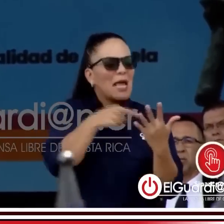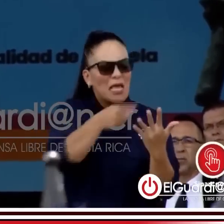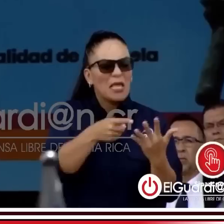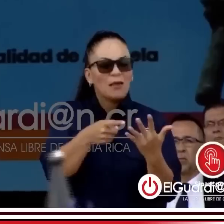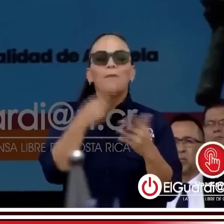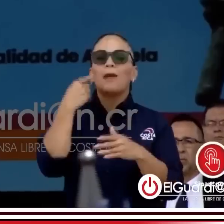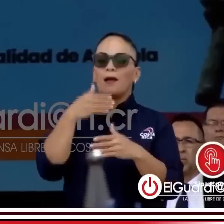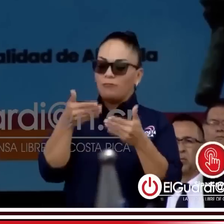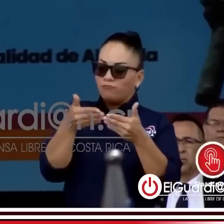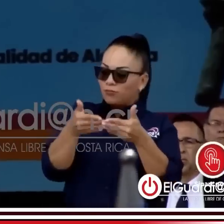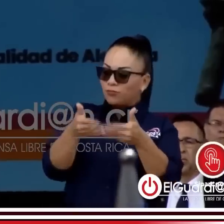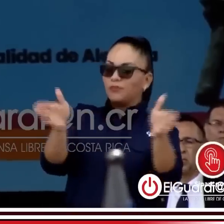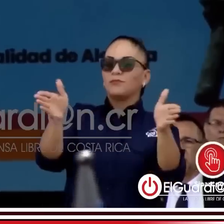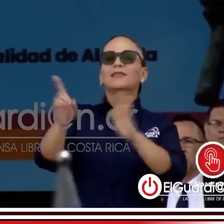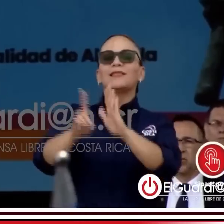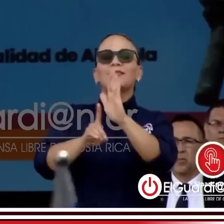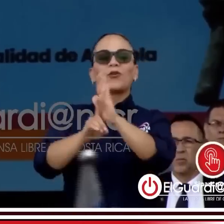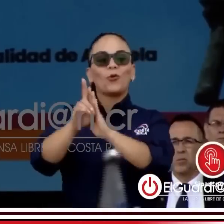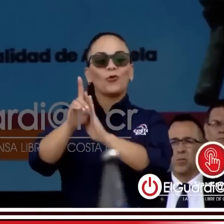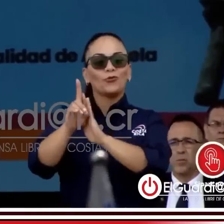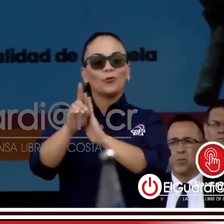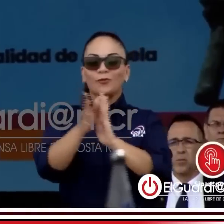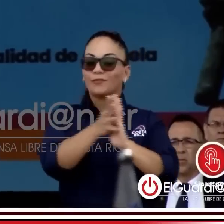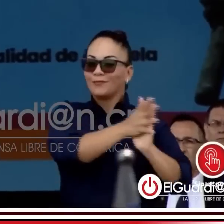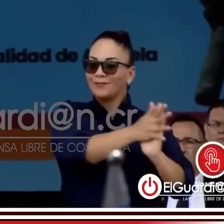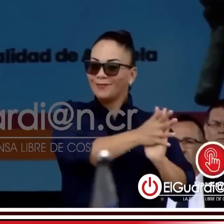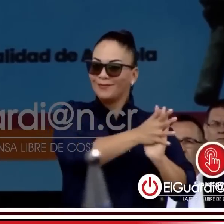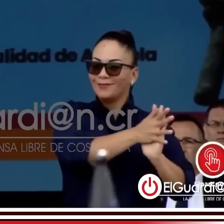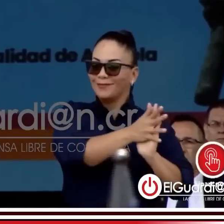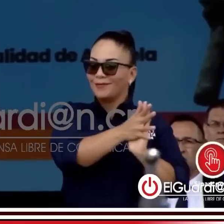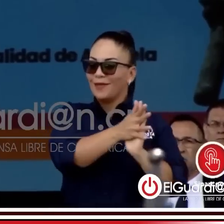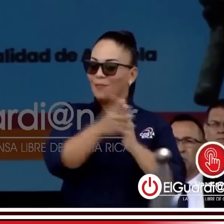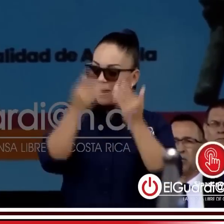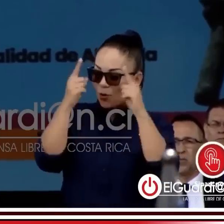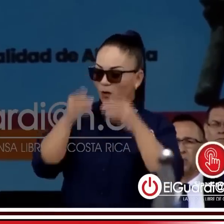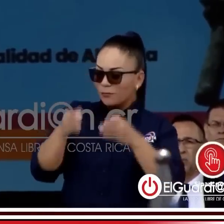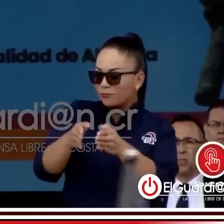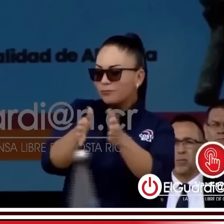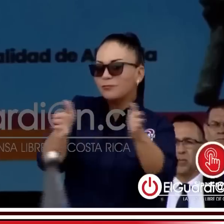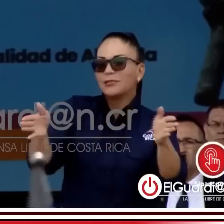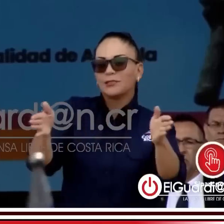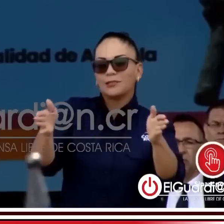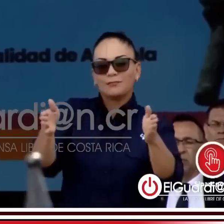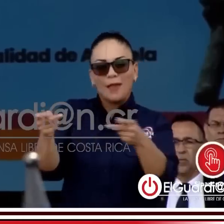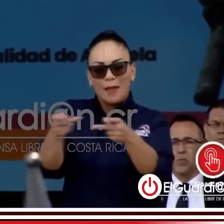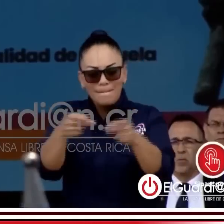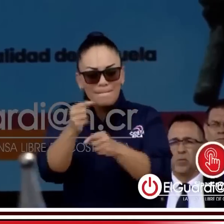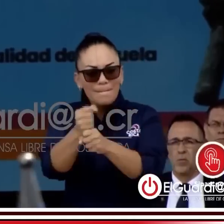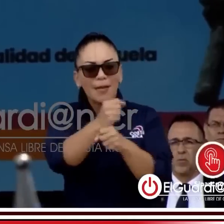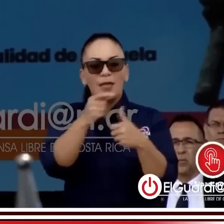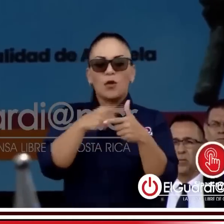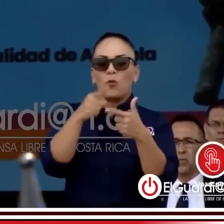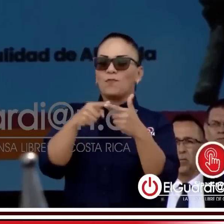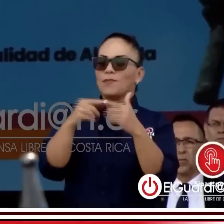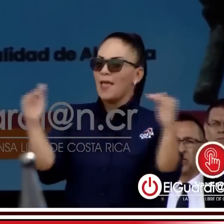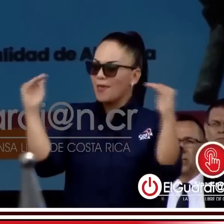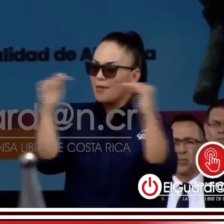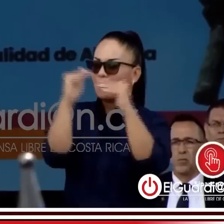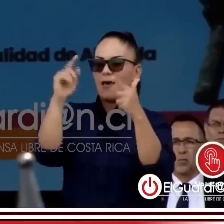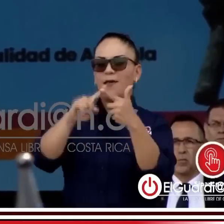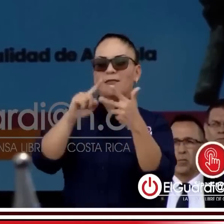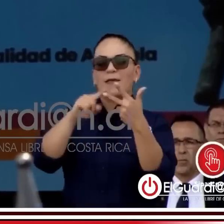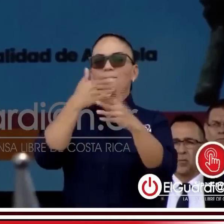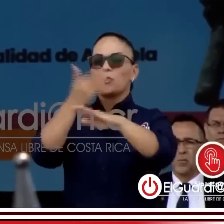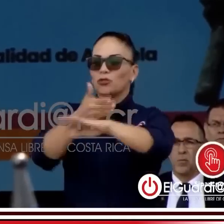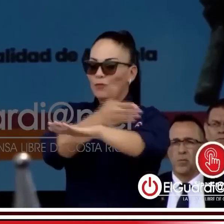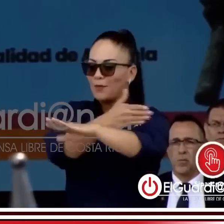al desarrollo, al empleo, a la equidad, a la prosperidad,